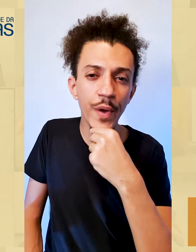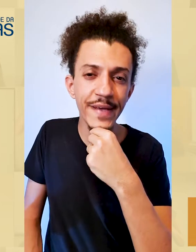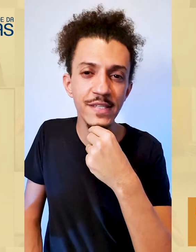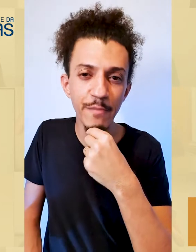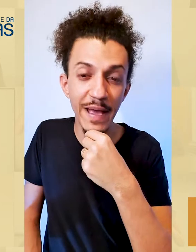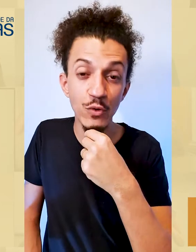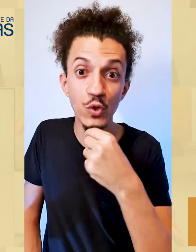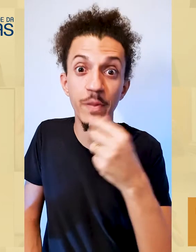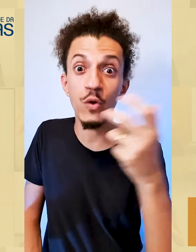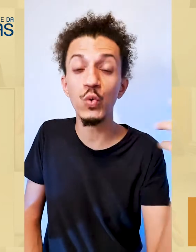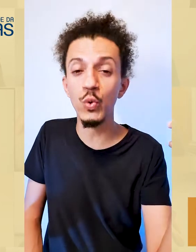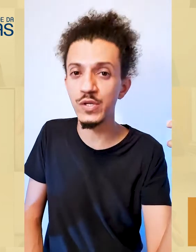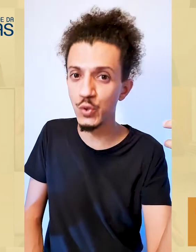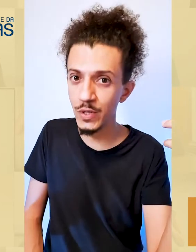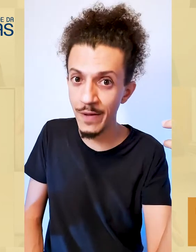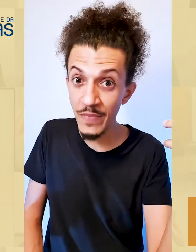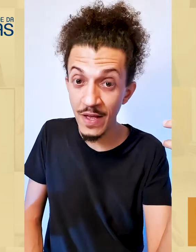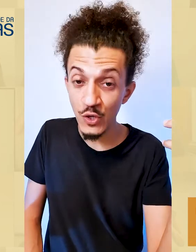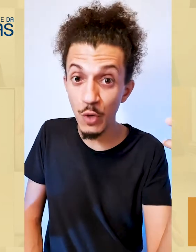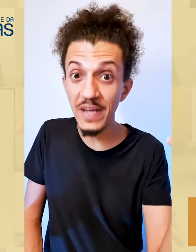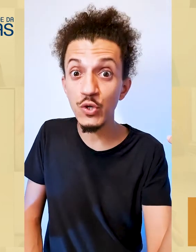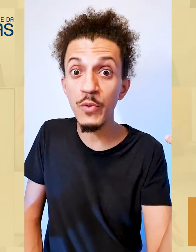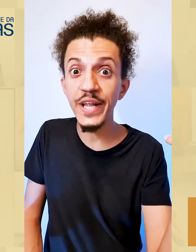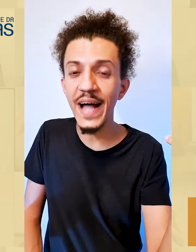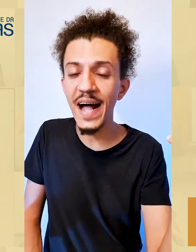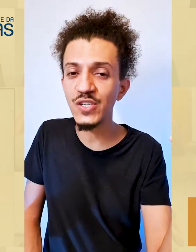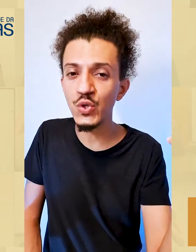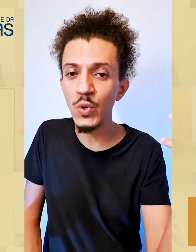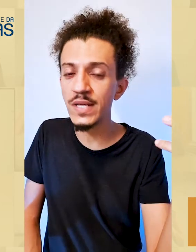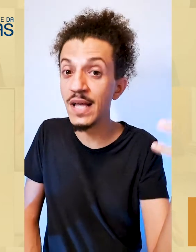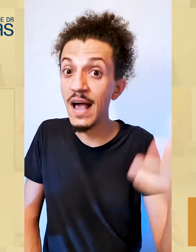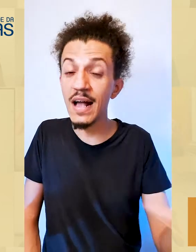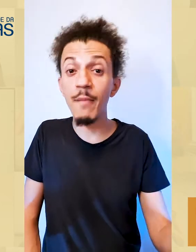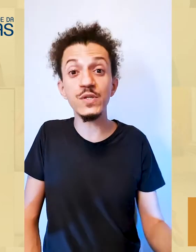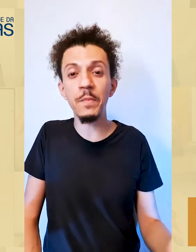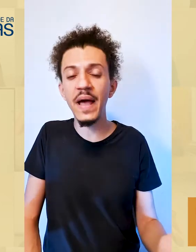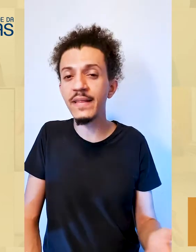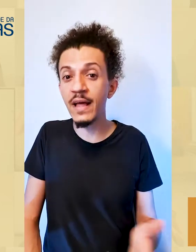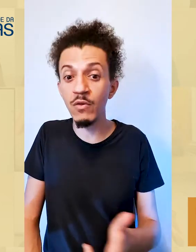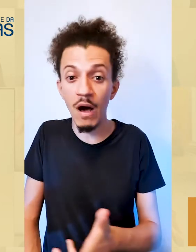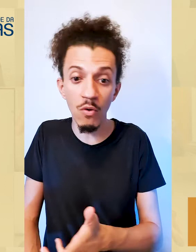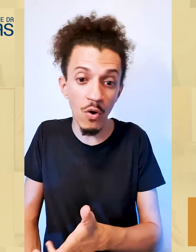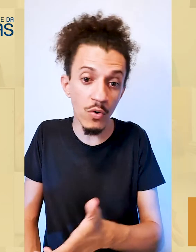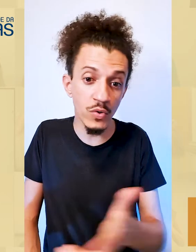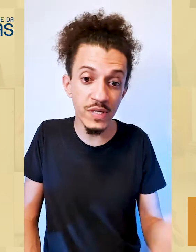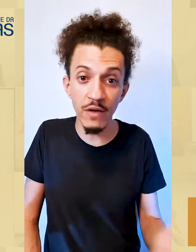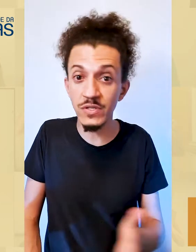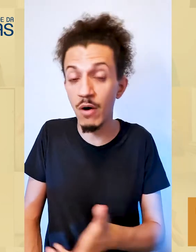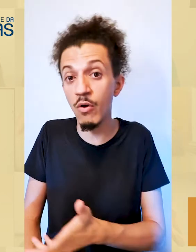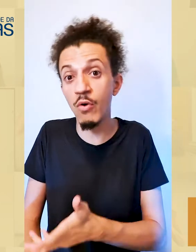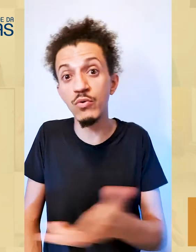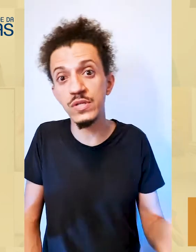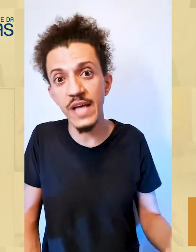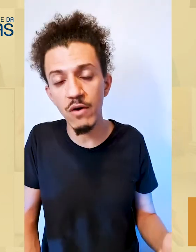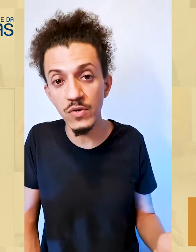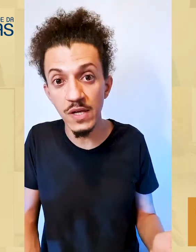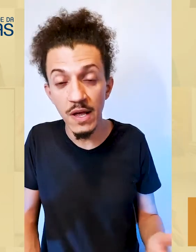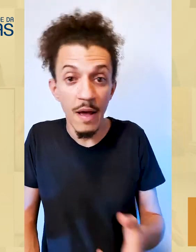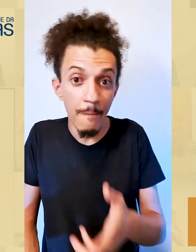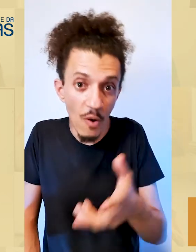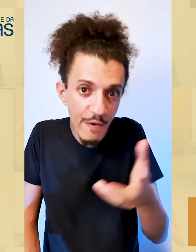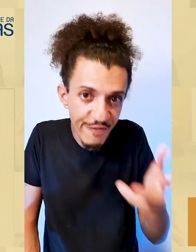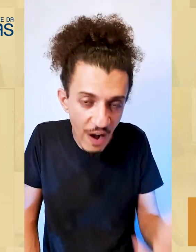de conhecimento sobre a cultura surda, sobre as comunidades surdas, acabou se perdendo ao longo dos anos, ao longo dos